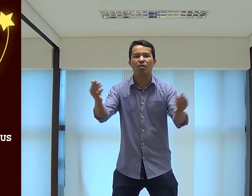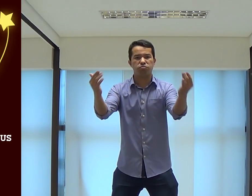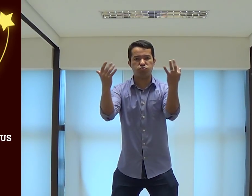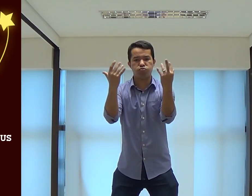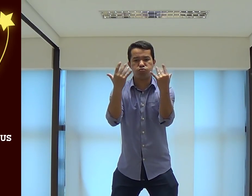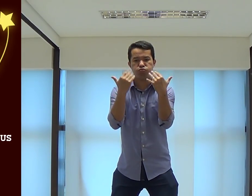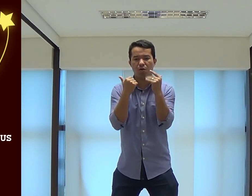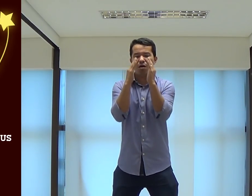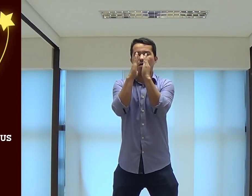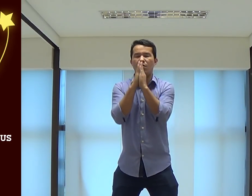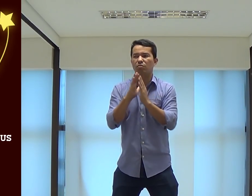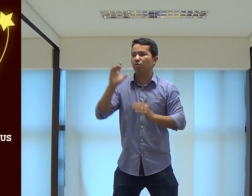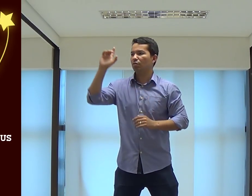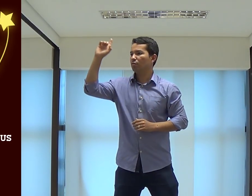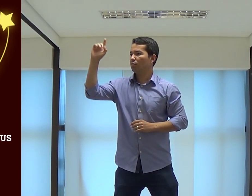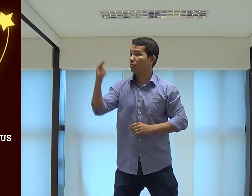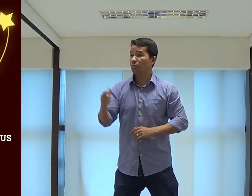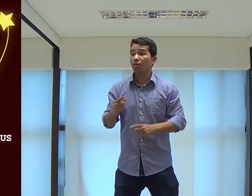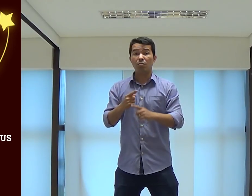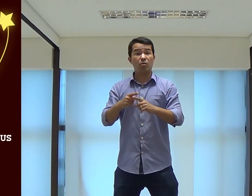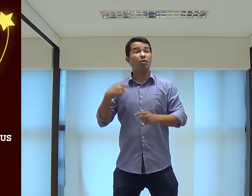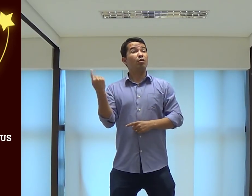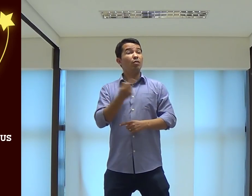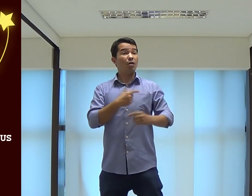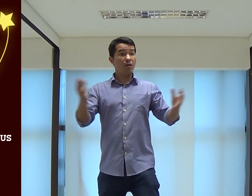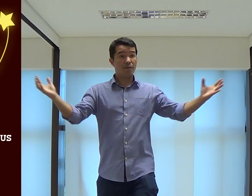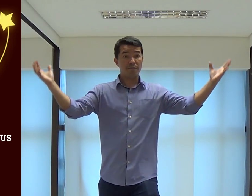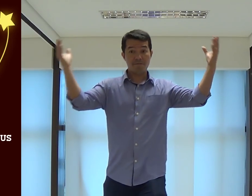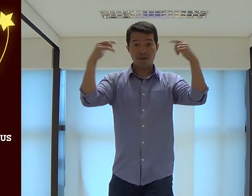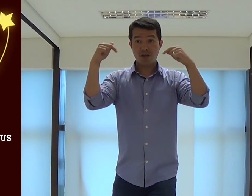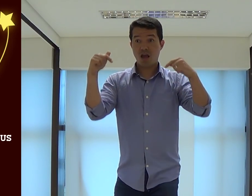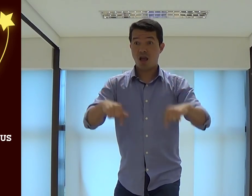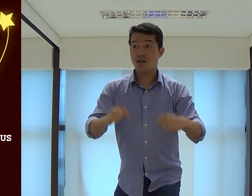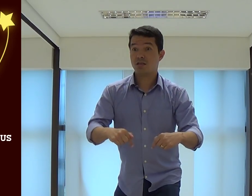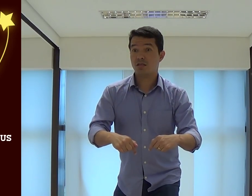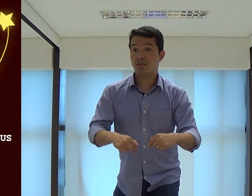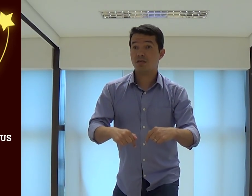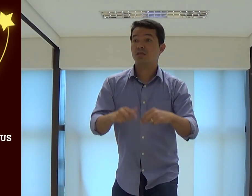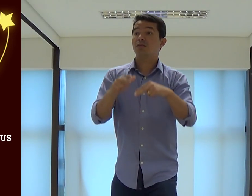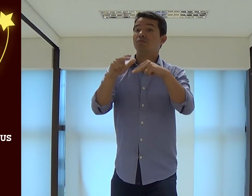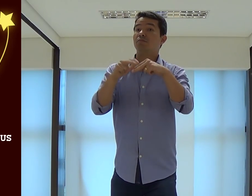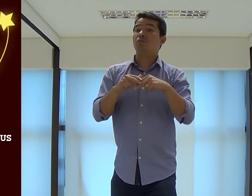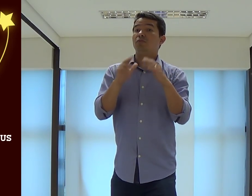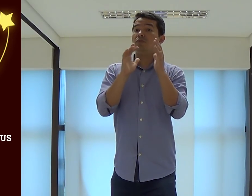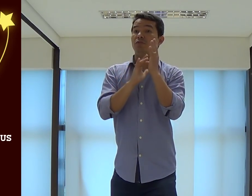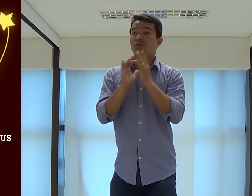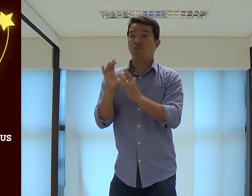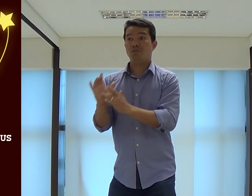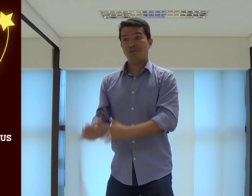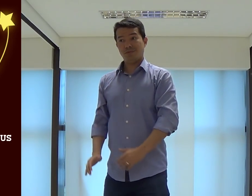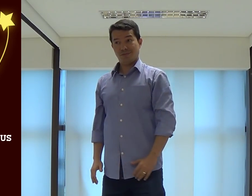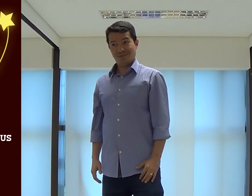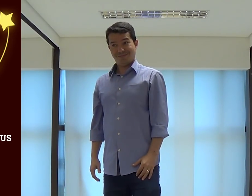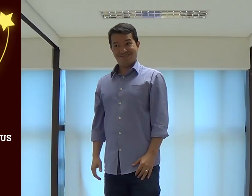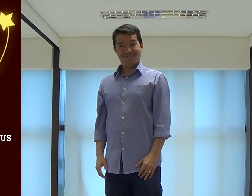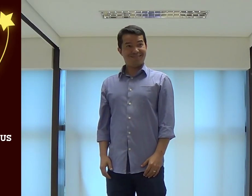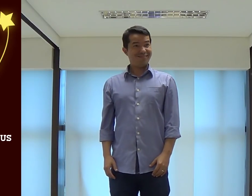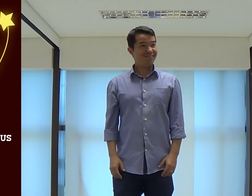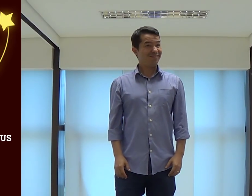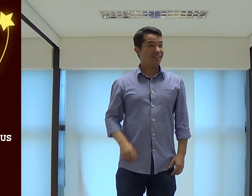gente não estaria. A gente não estaria aqui para adorar a Deus. A gente veio aqui hoje, por quê? Por causa de